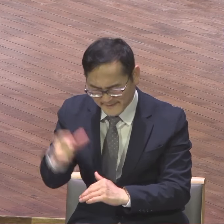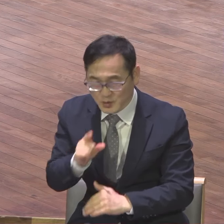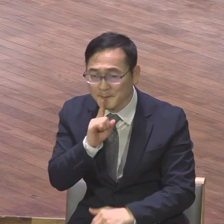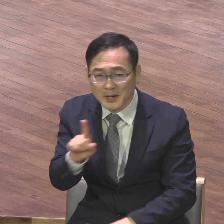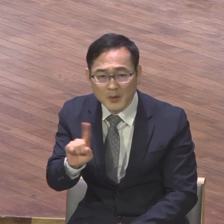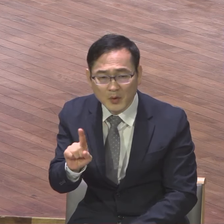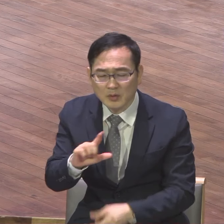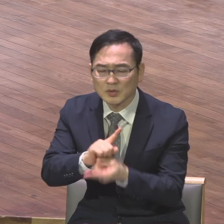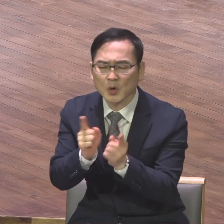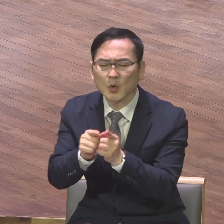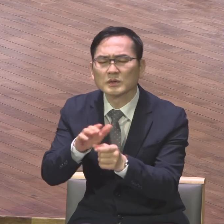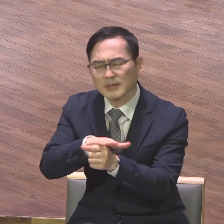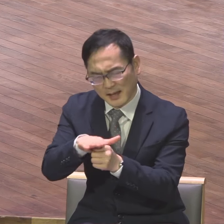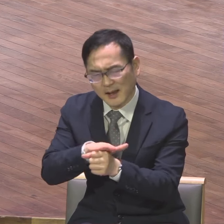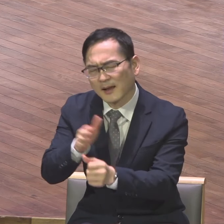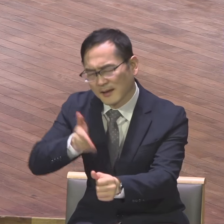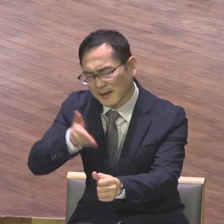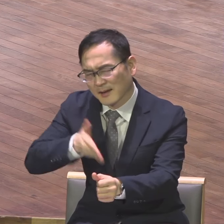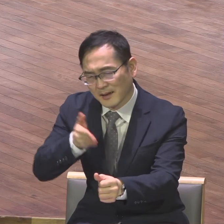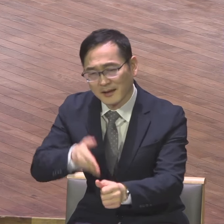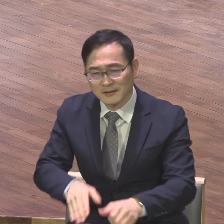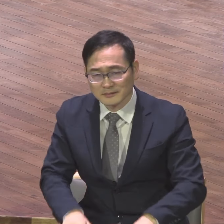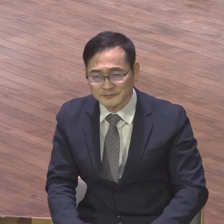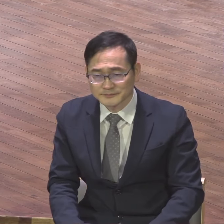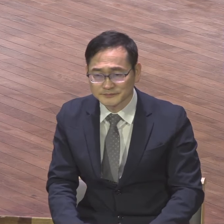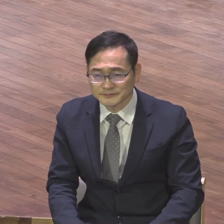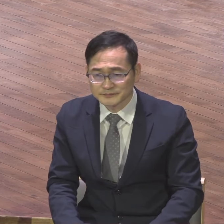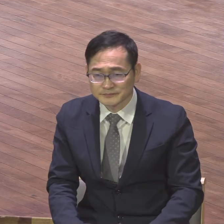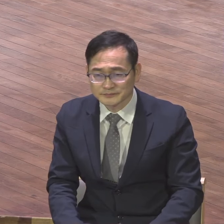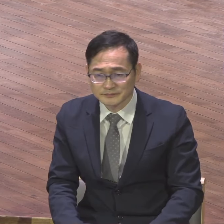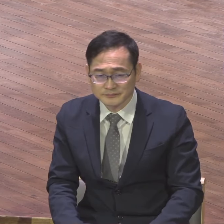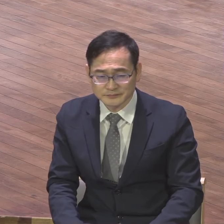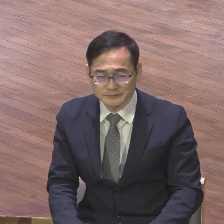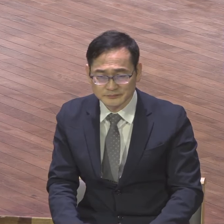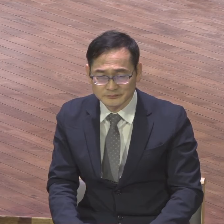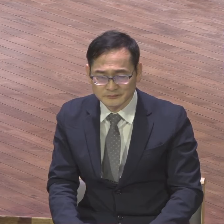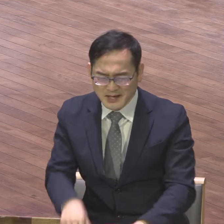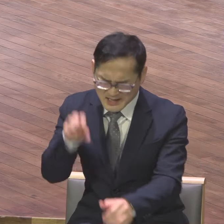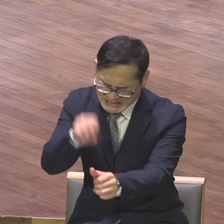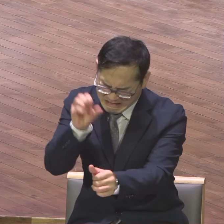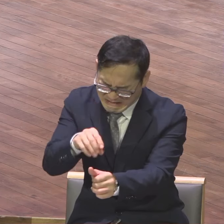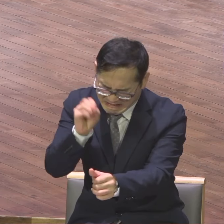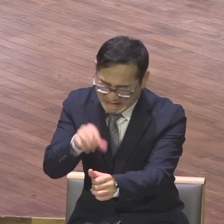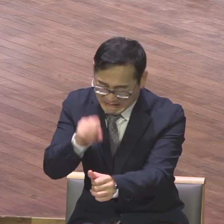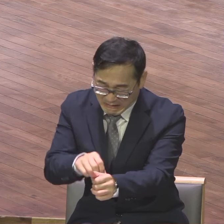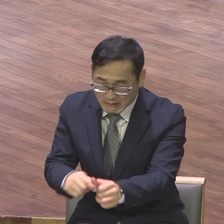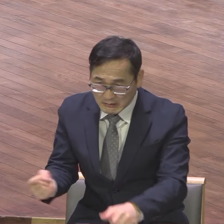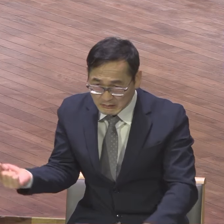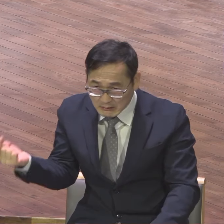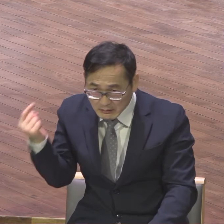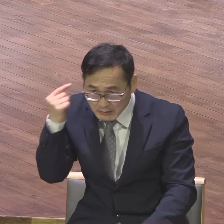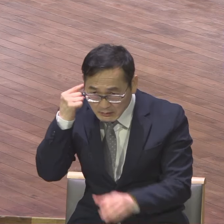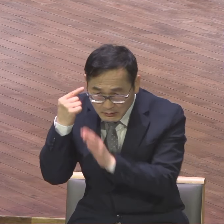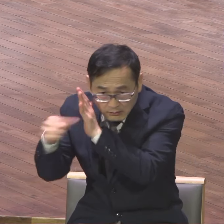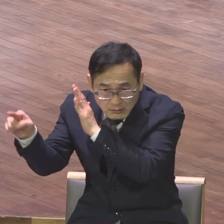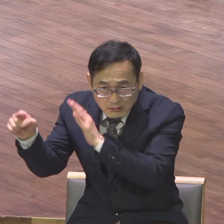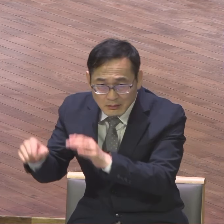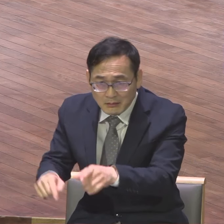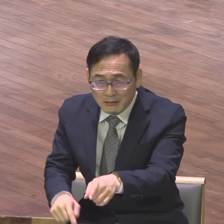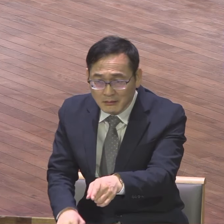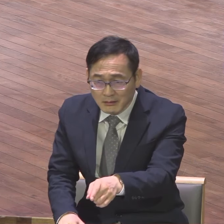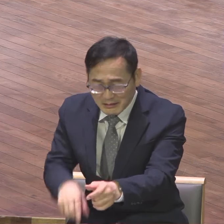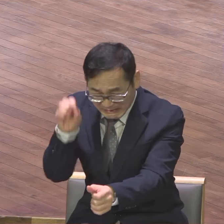사랑하라는 것입니다. 참 많이 들었지요? 근데 이거 안 됩니다. 안 됩니다. 힘듭니다.